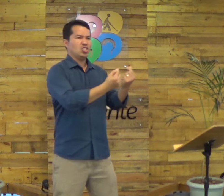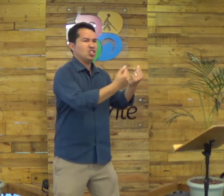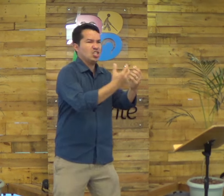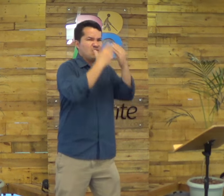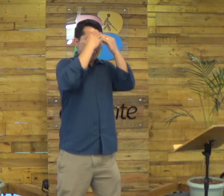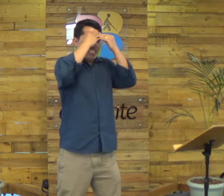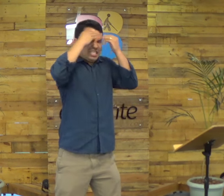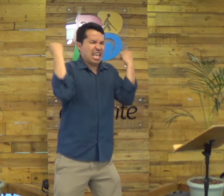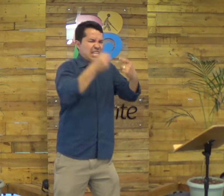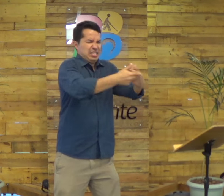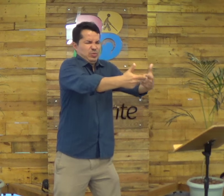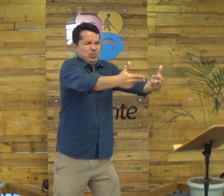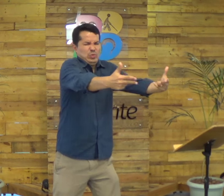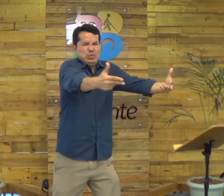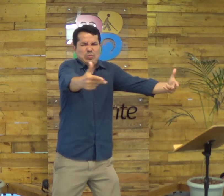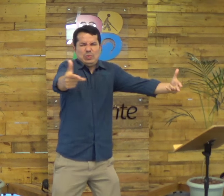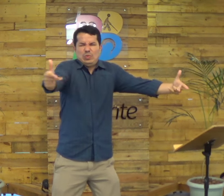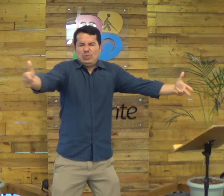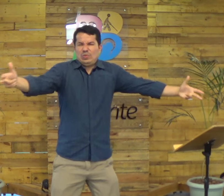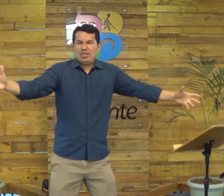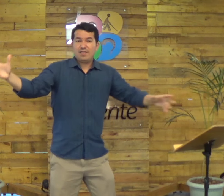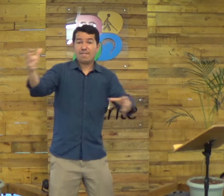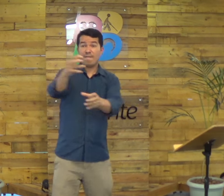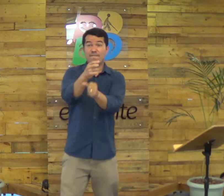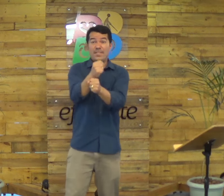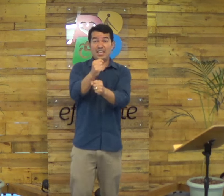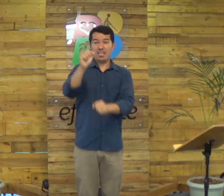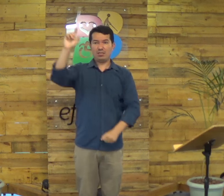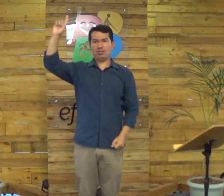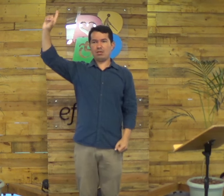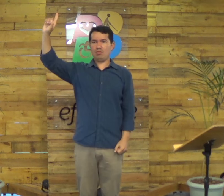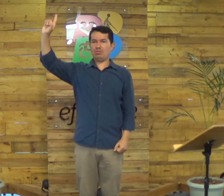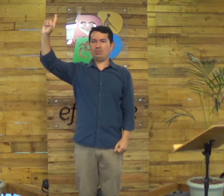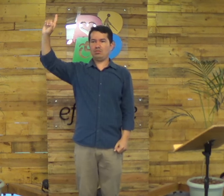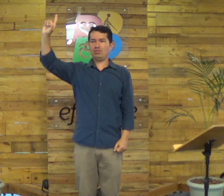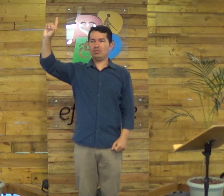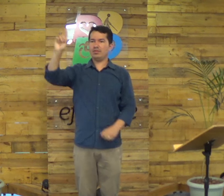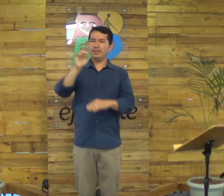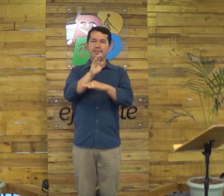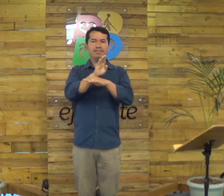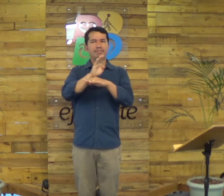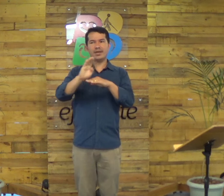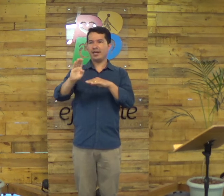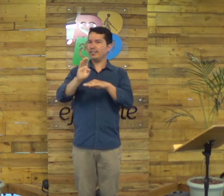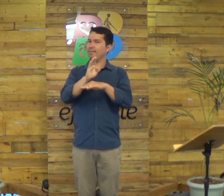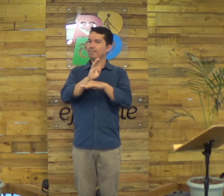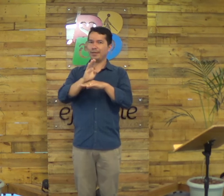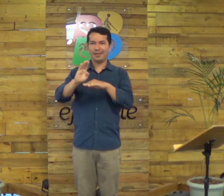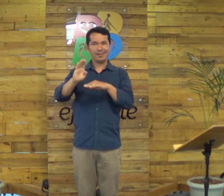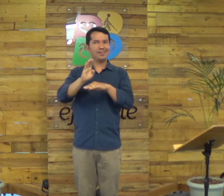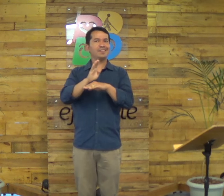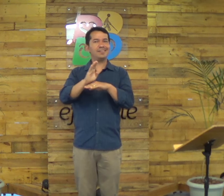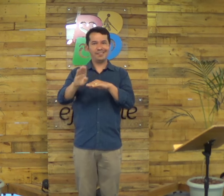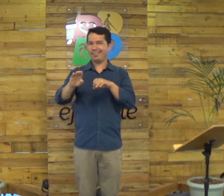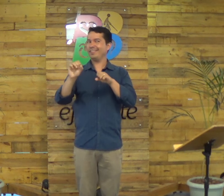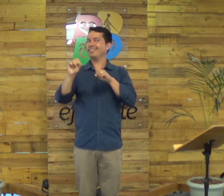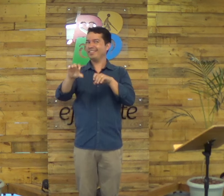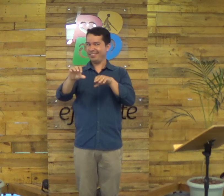esquece do dinheiro, esquece de tantas coisas que pareçam que pareçam impossíveis, mas pense em Deus, assim como Barnabé